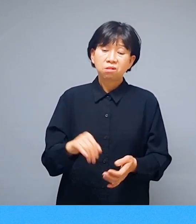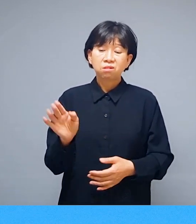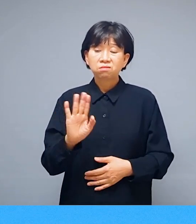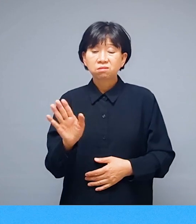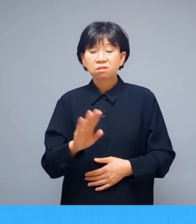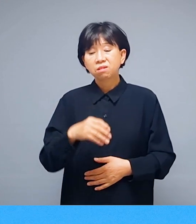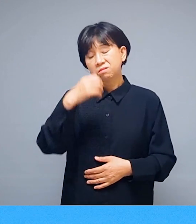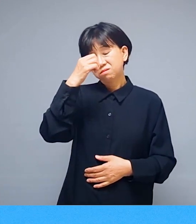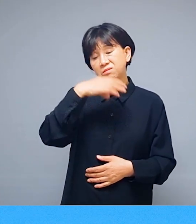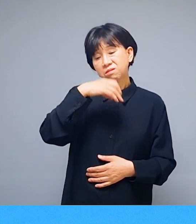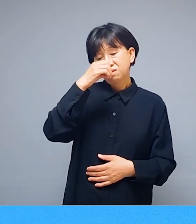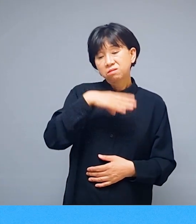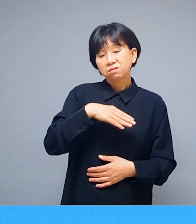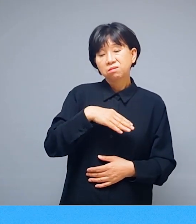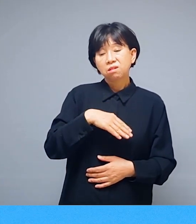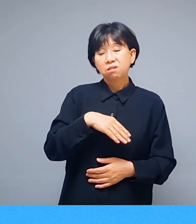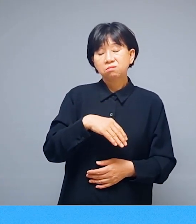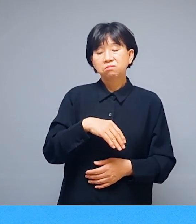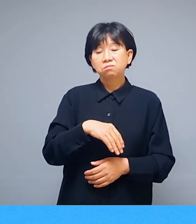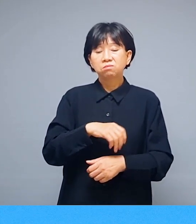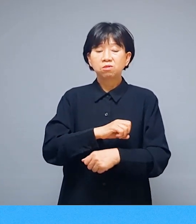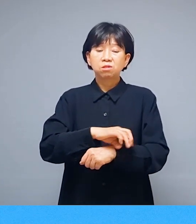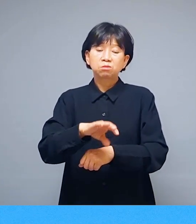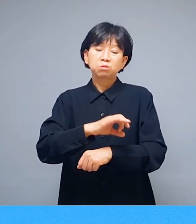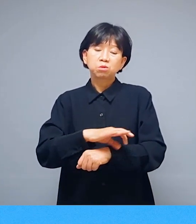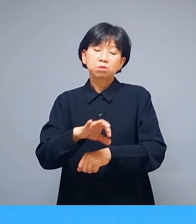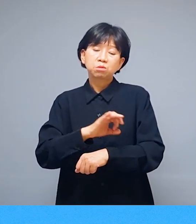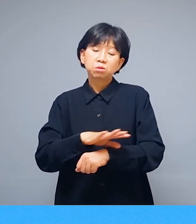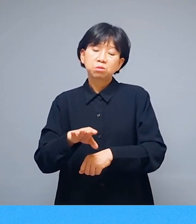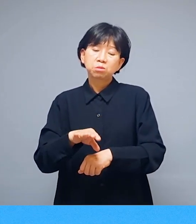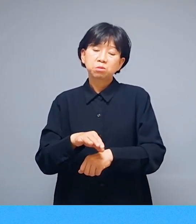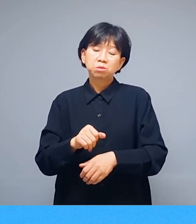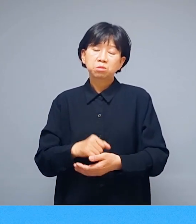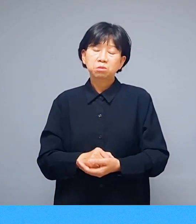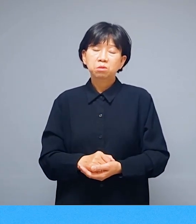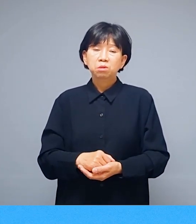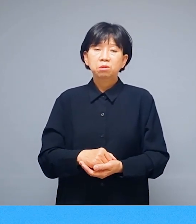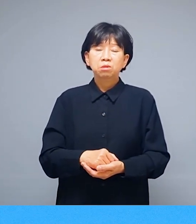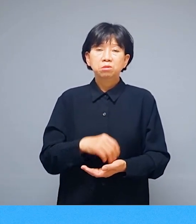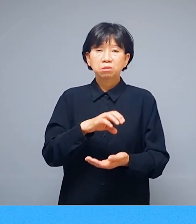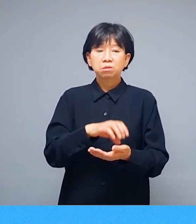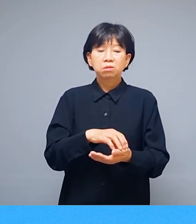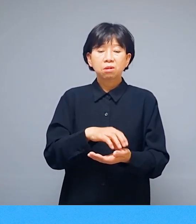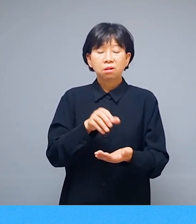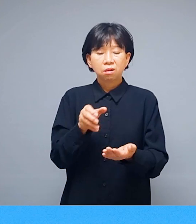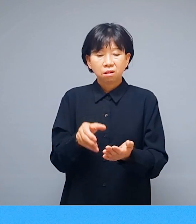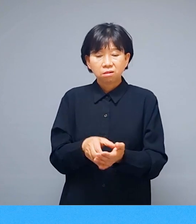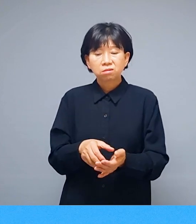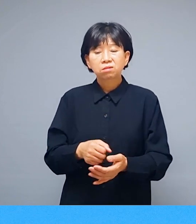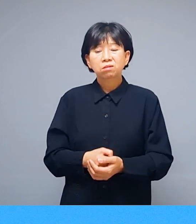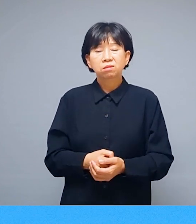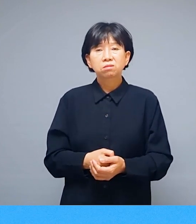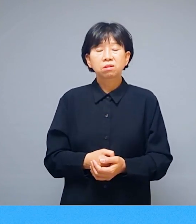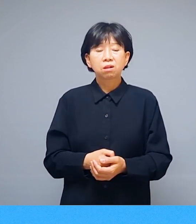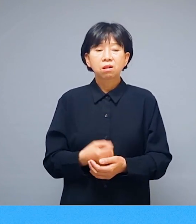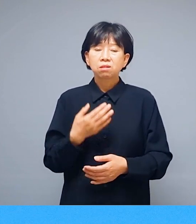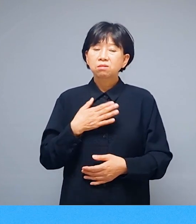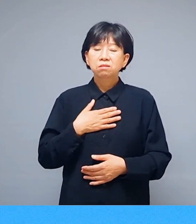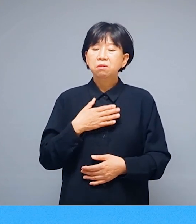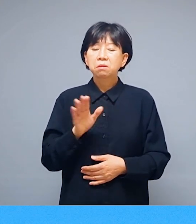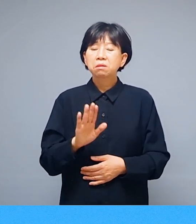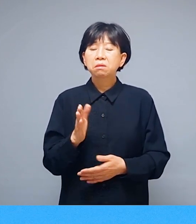섬기다가 선을 그어버리는 경우가 있어요. 이거는 내가 할 게 아니고 좀 더 젊은